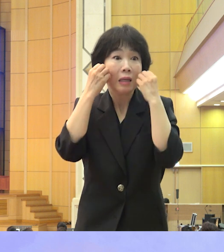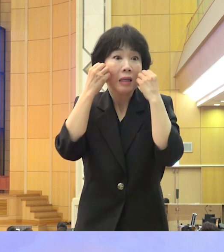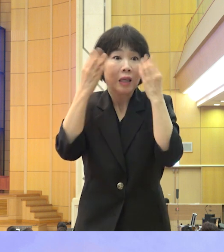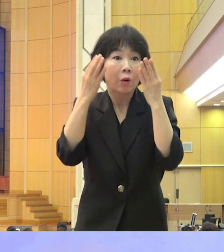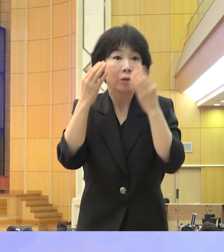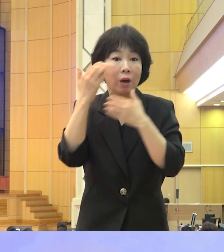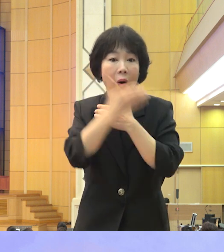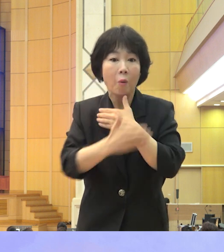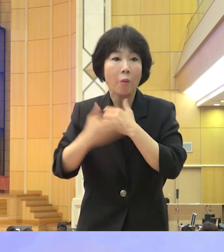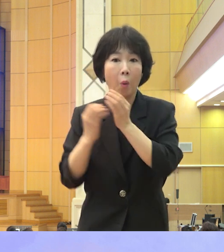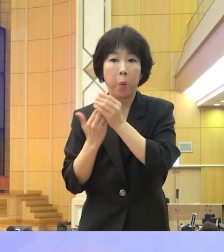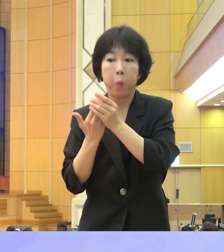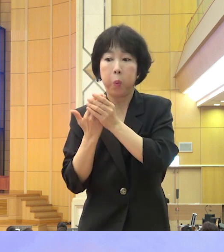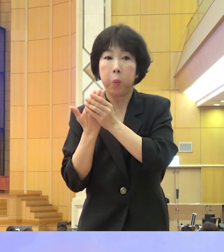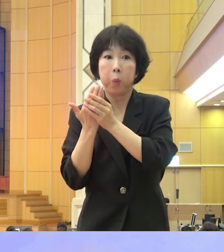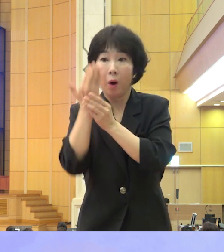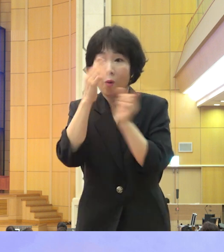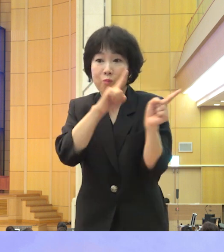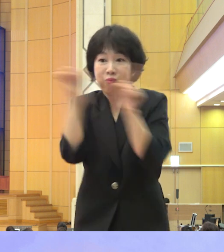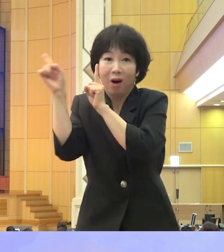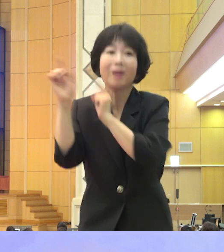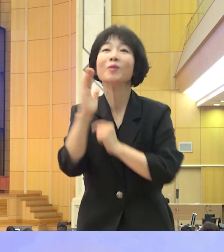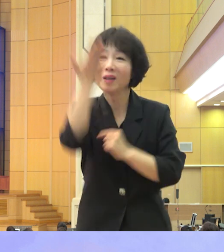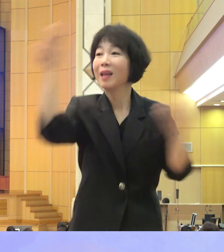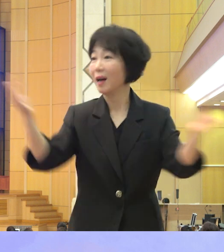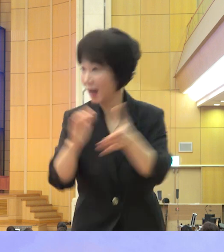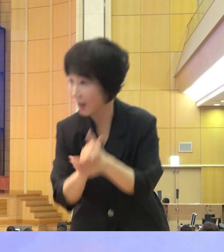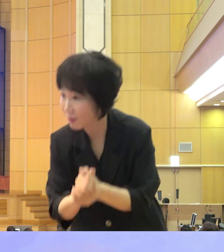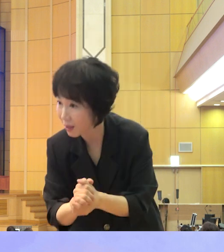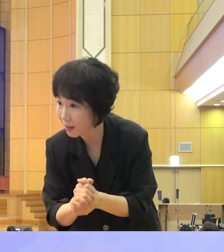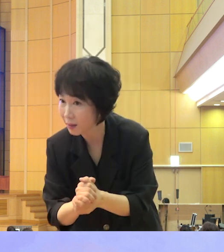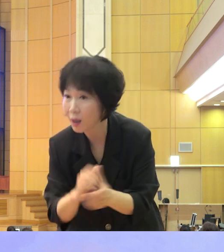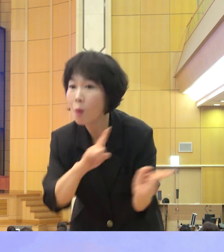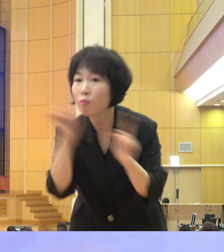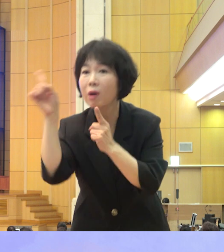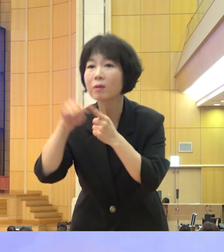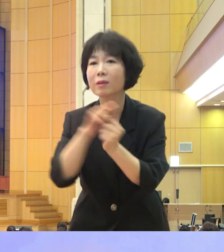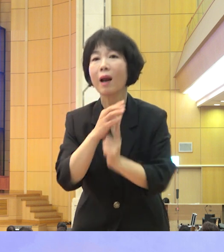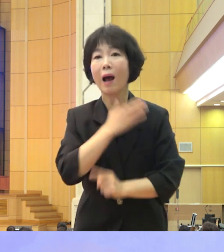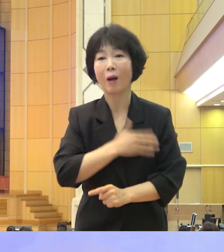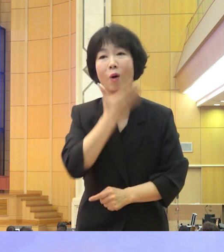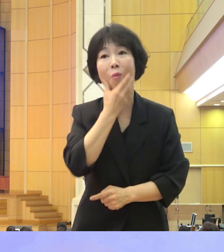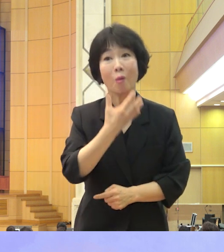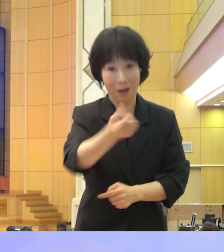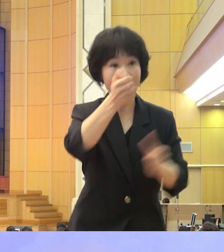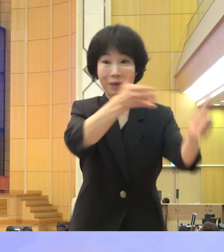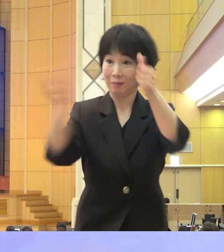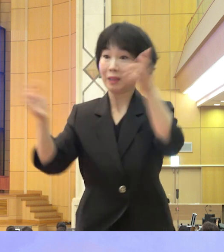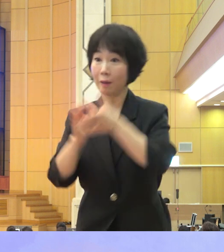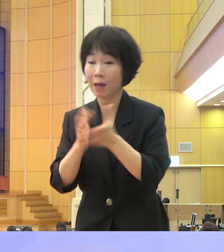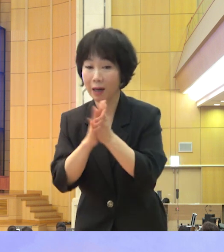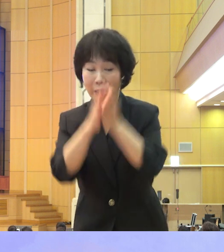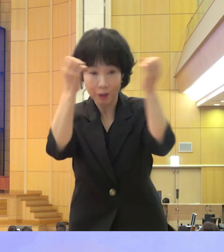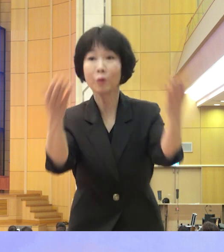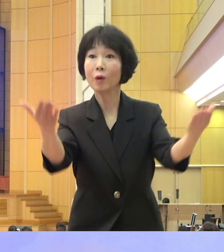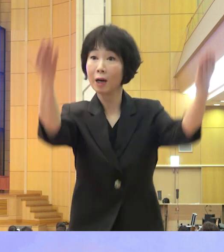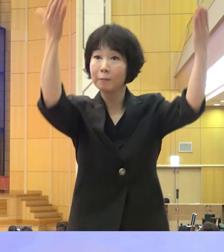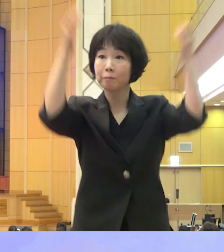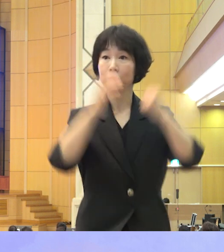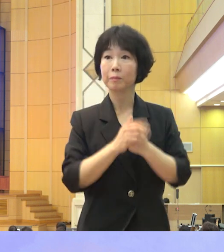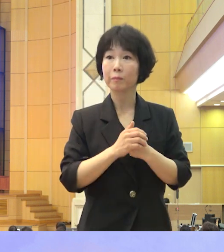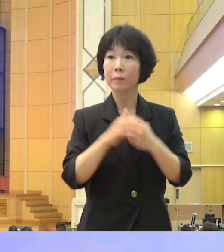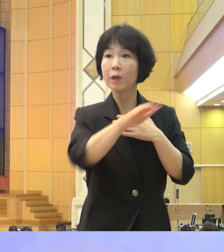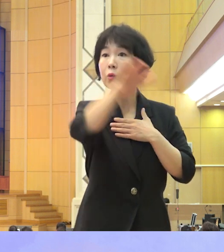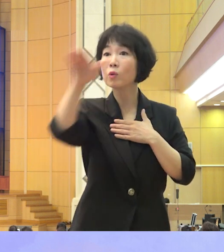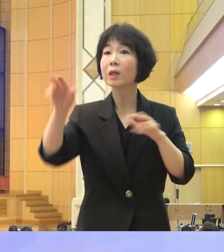싹 나듯 우리 육체가 부활하는 거예요. 이걸 부활이라 그러는 거예요. 할렐루야, 할렐루야.